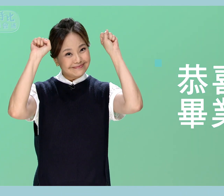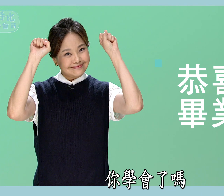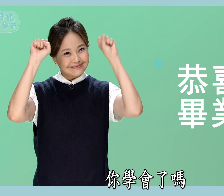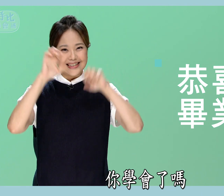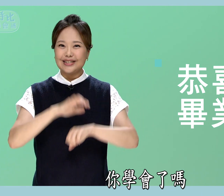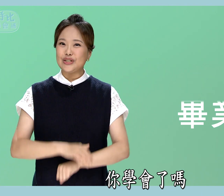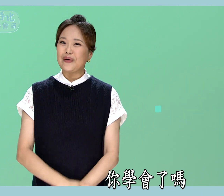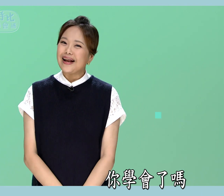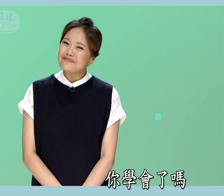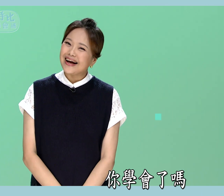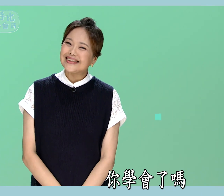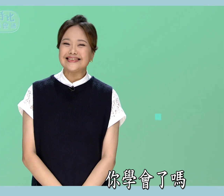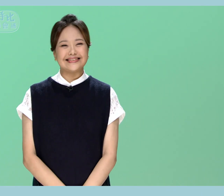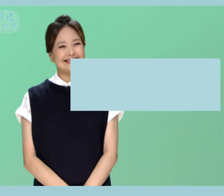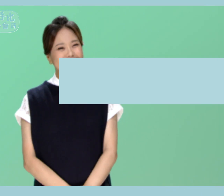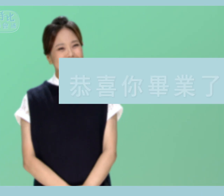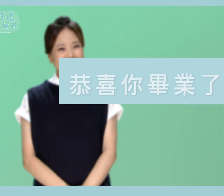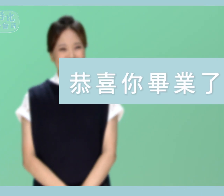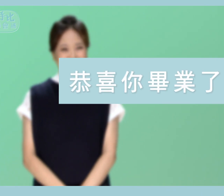了，你学会了吗？